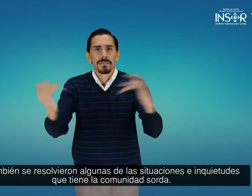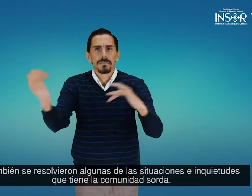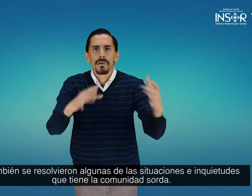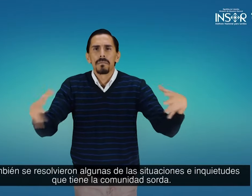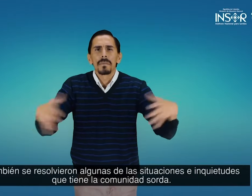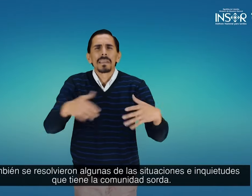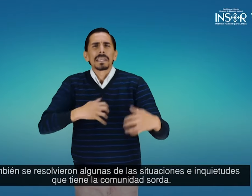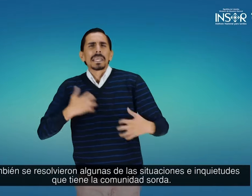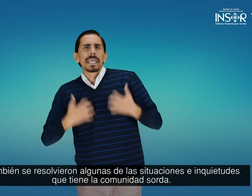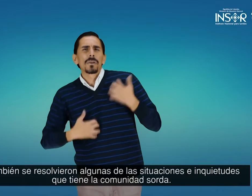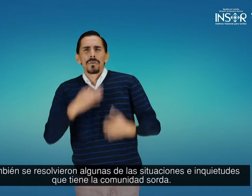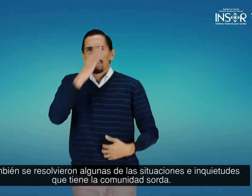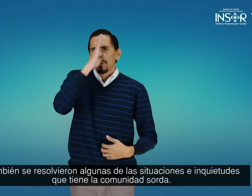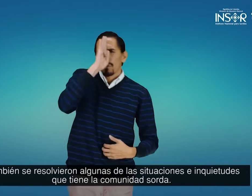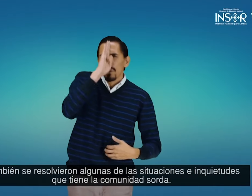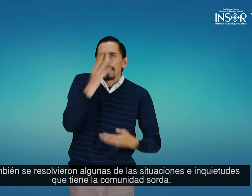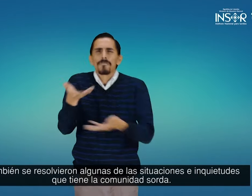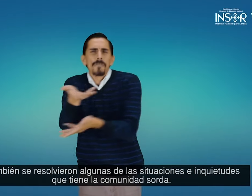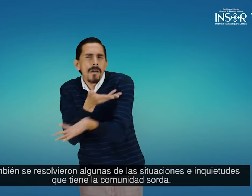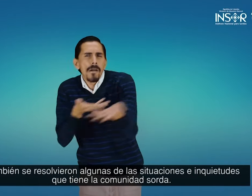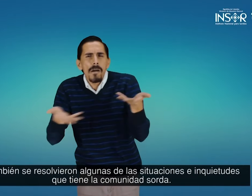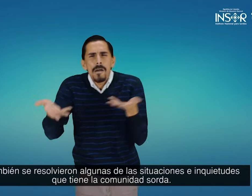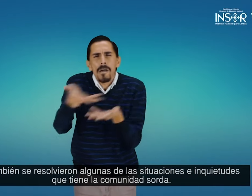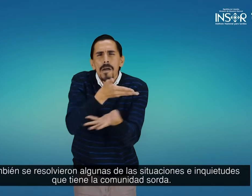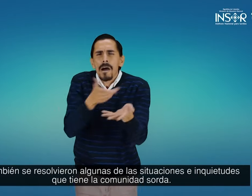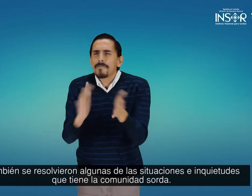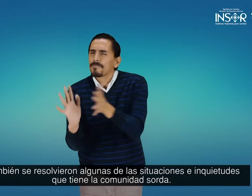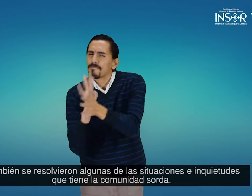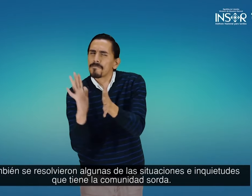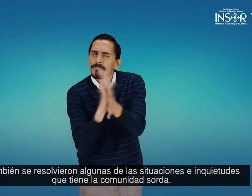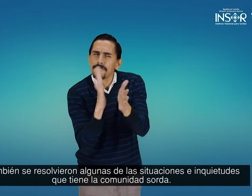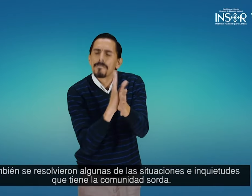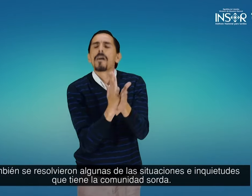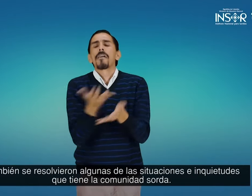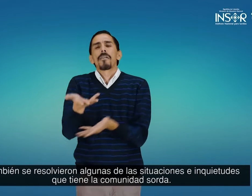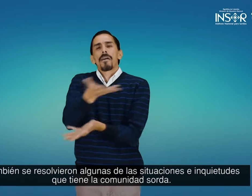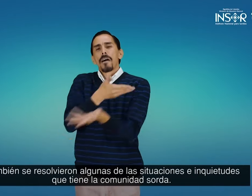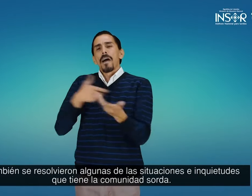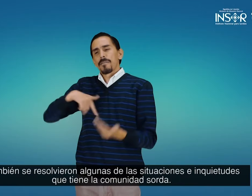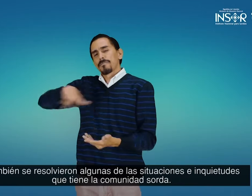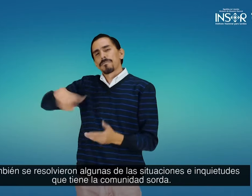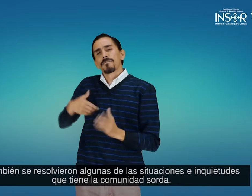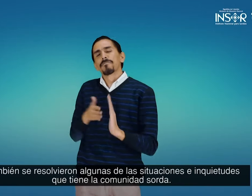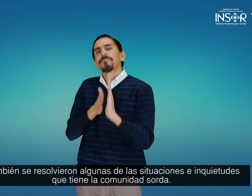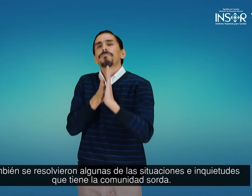venido trabajando. Y también se resolvieron algunas de las situaciones e inquietudes que tiene la comunidad sorda.